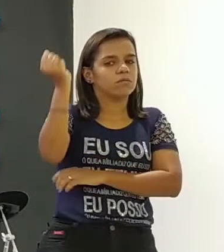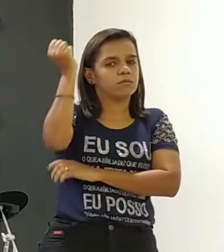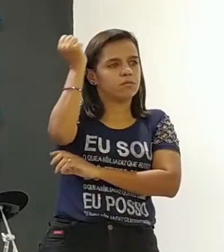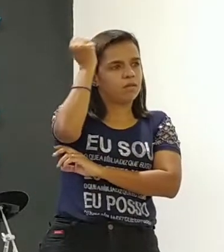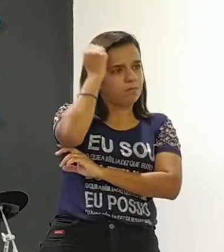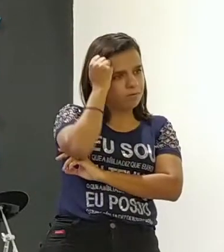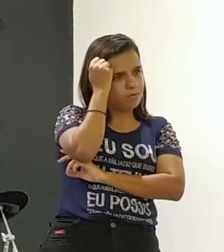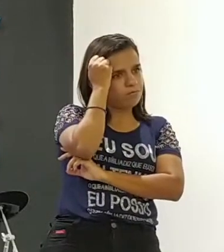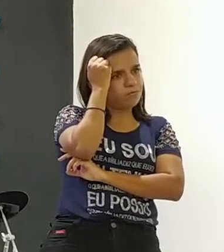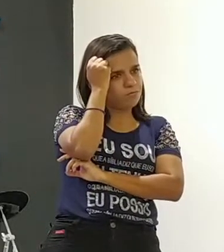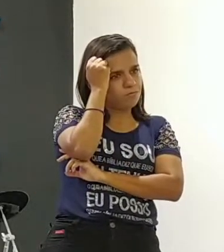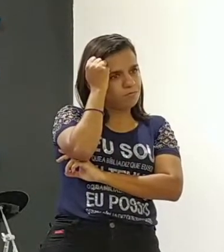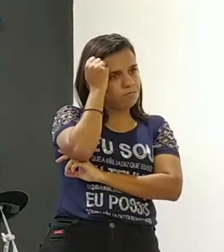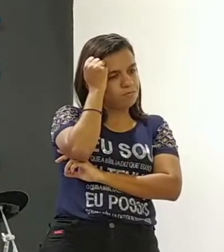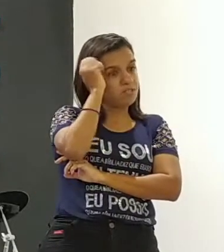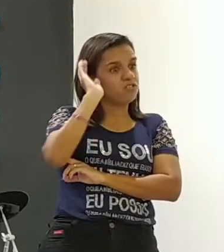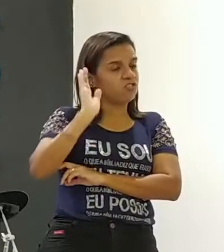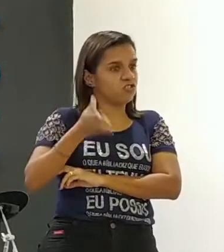céus.